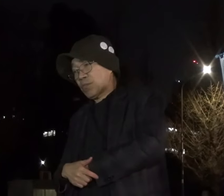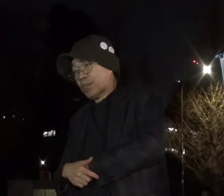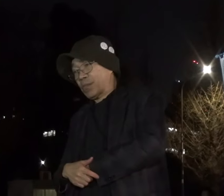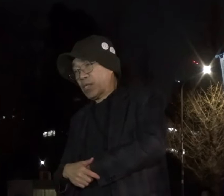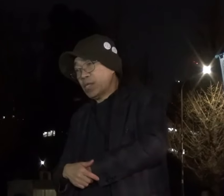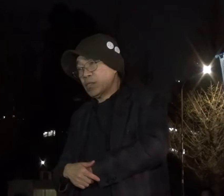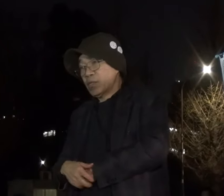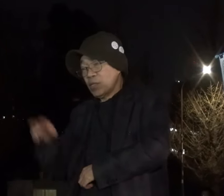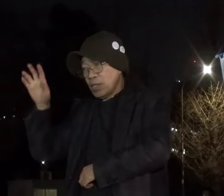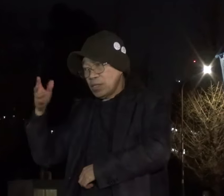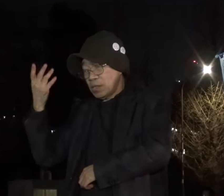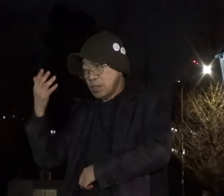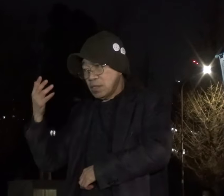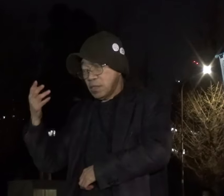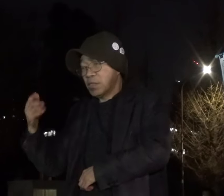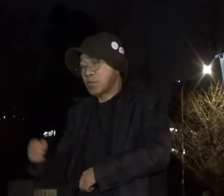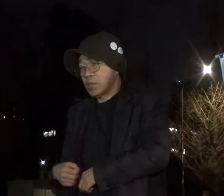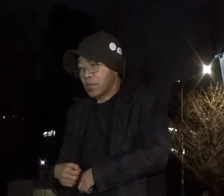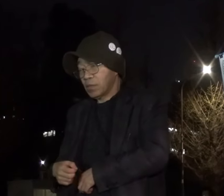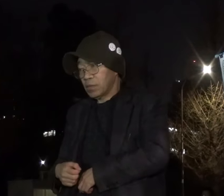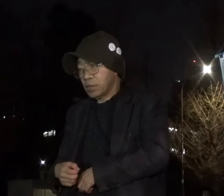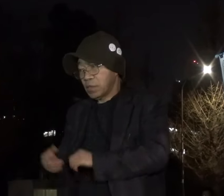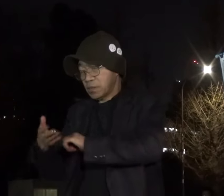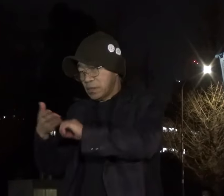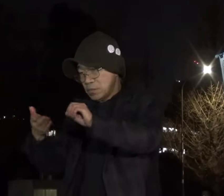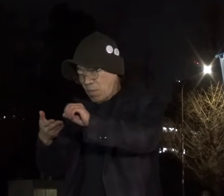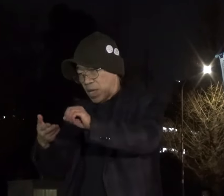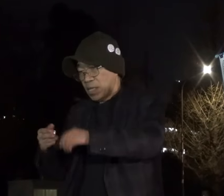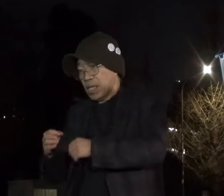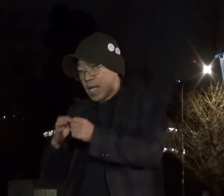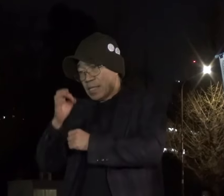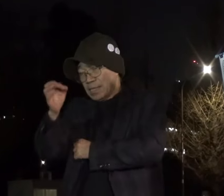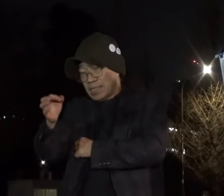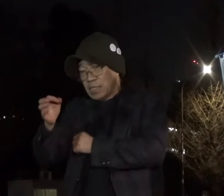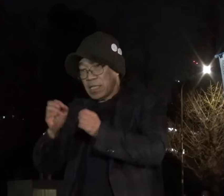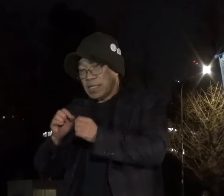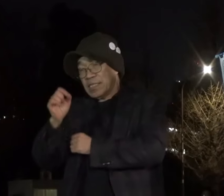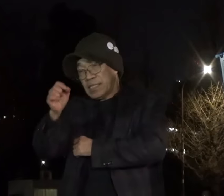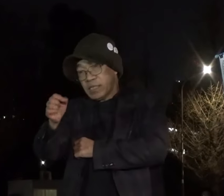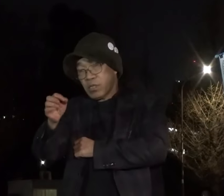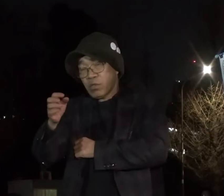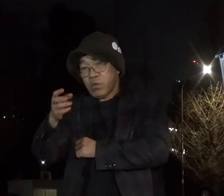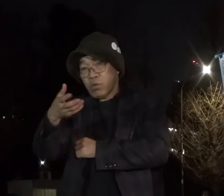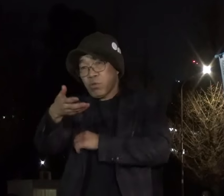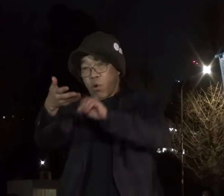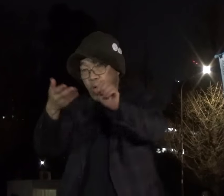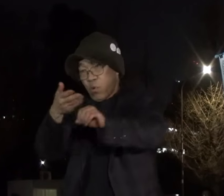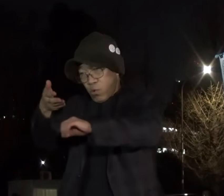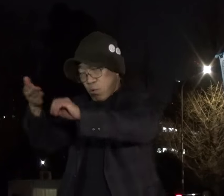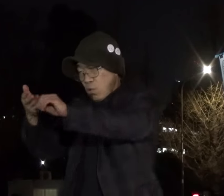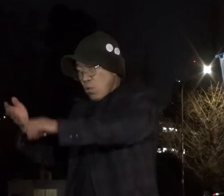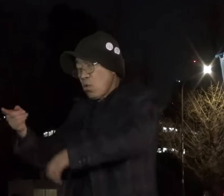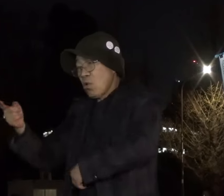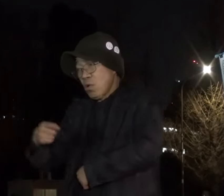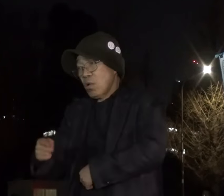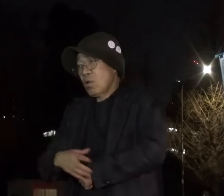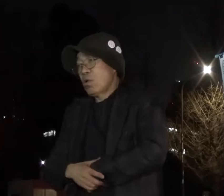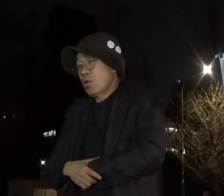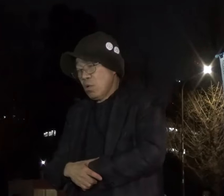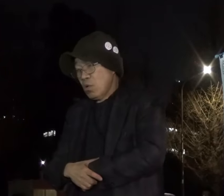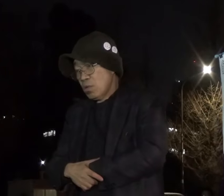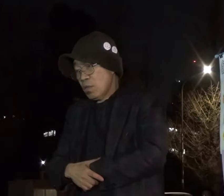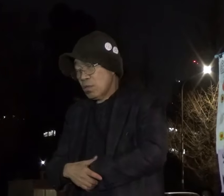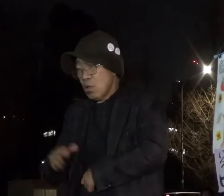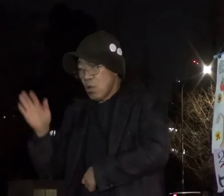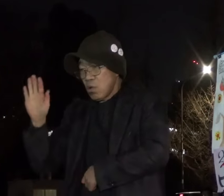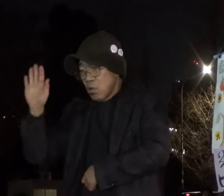っていうのは普通離れ小島っていうふうに、まあ、言い切っていいのか失礼ながら、しかしこういうふうに言ってですね、今後の